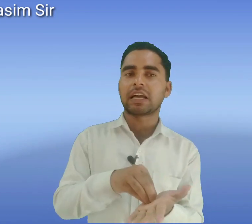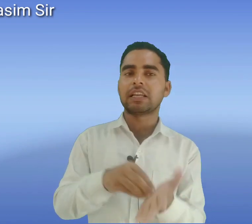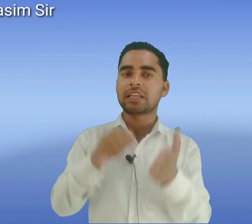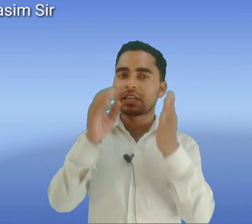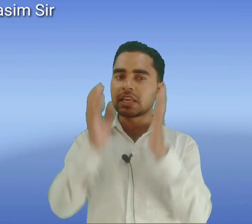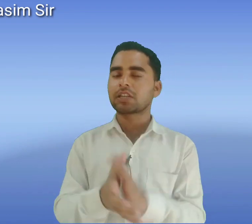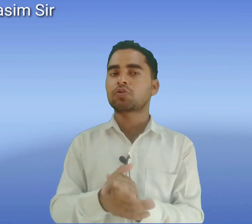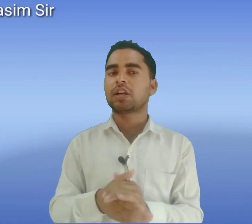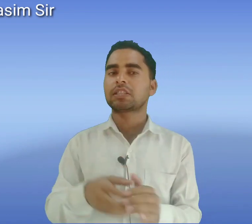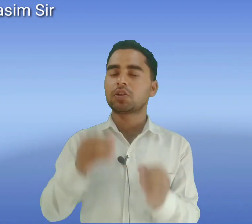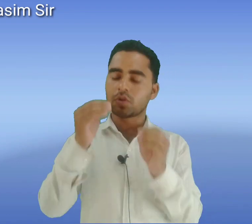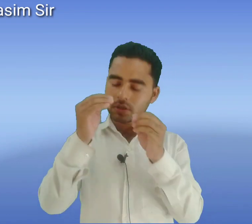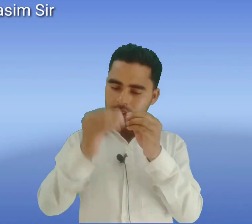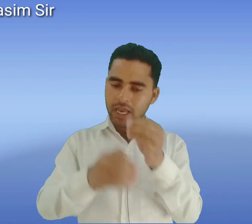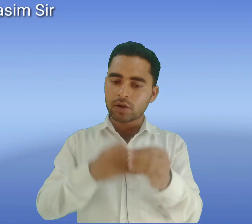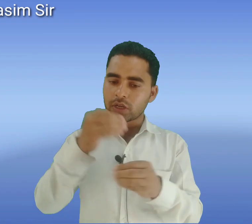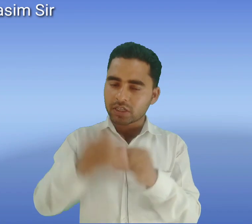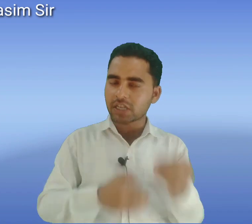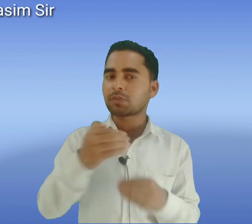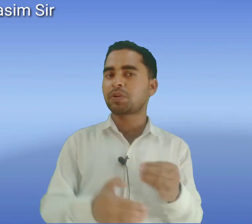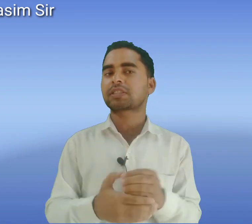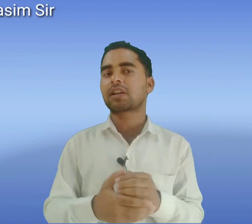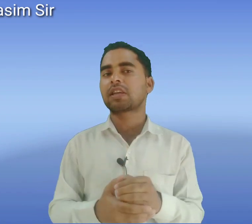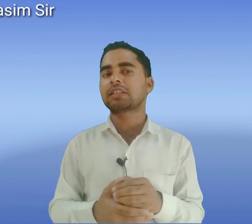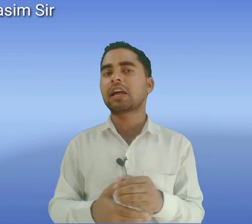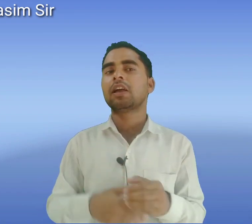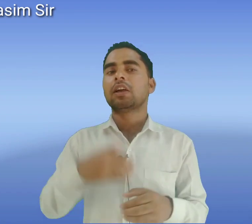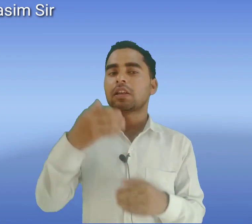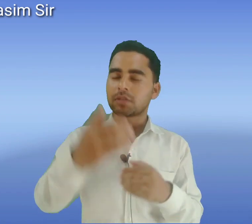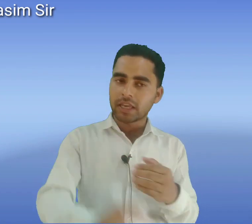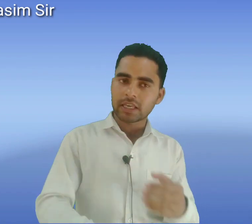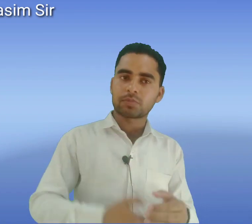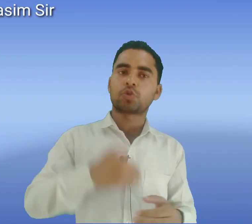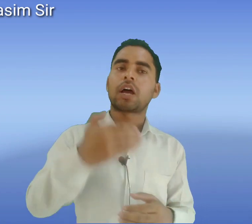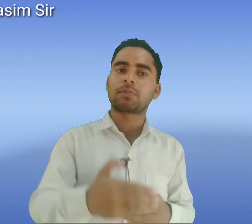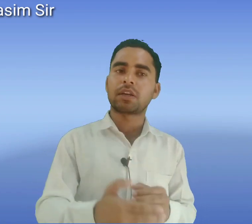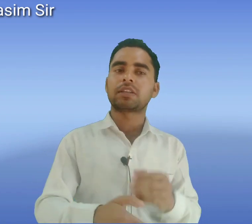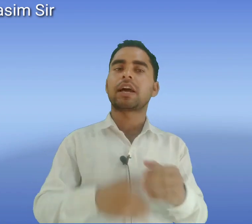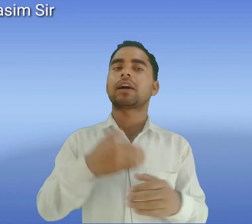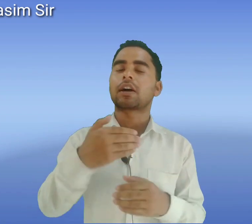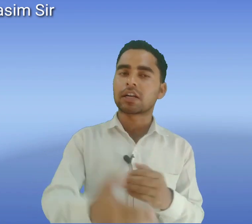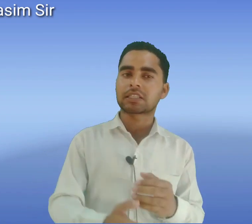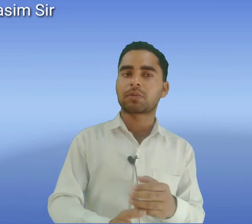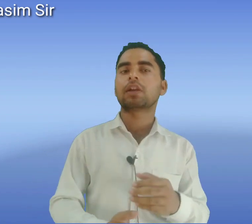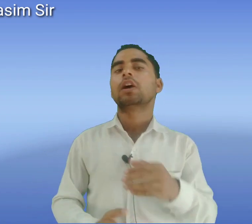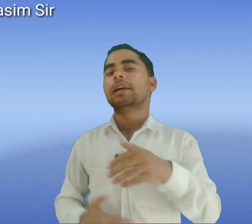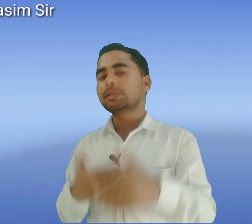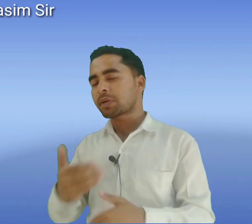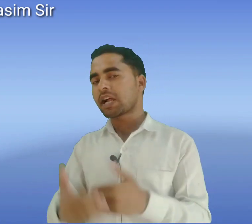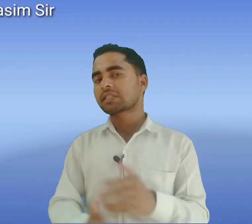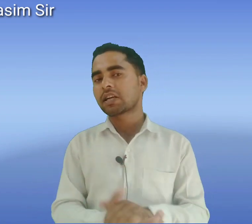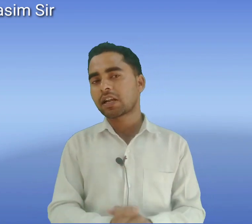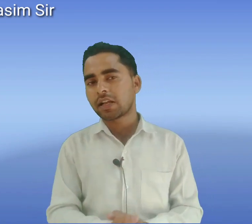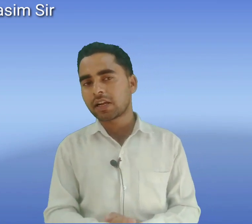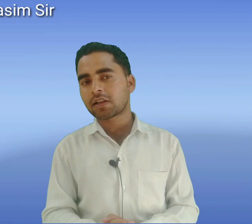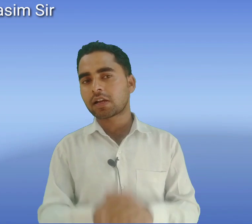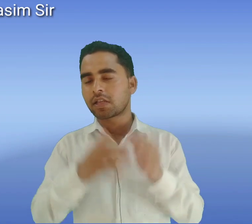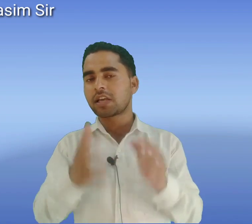लिया जाए लेकिन एक जोहेब क्या एक डेट फिक्स कर दिया जाए यह या एक जुलाई में या अगस्त में इस प्रकार से अगर रौंद